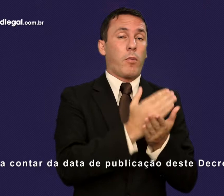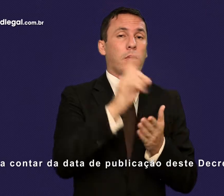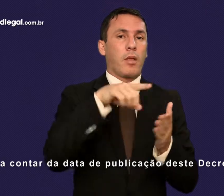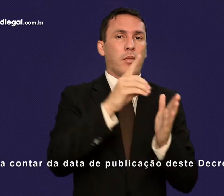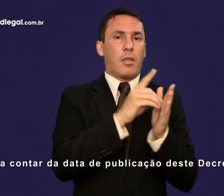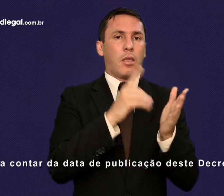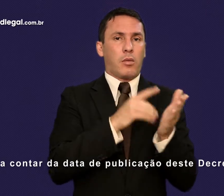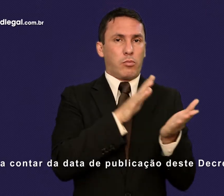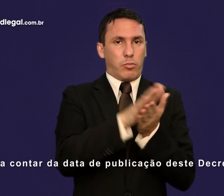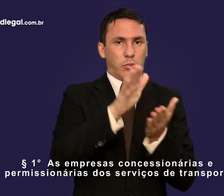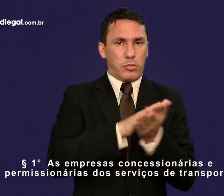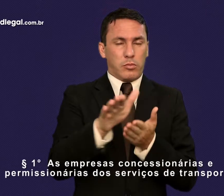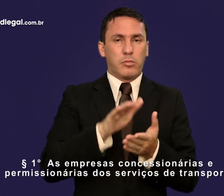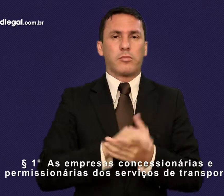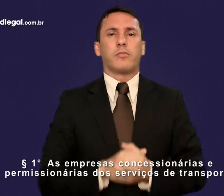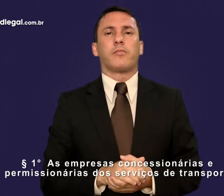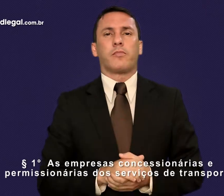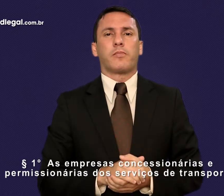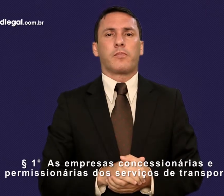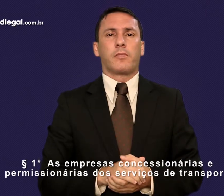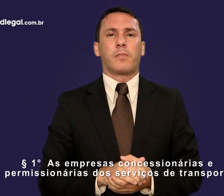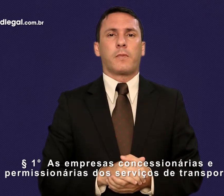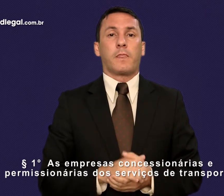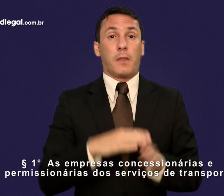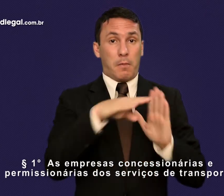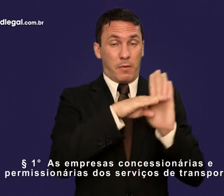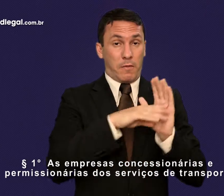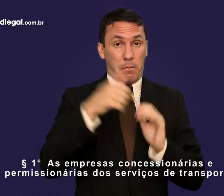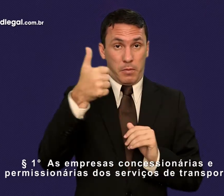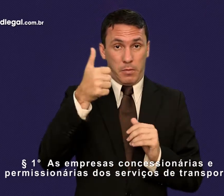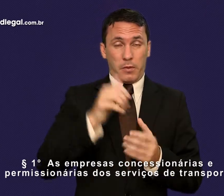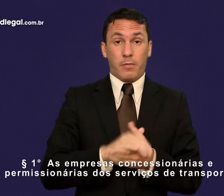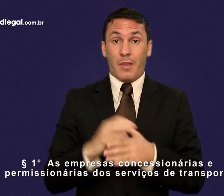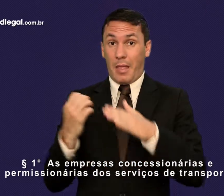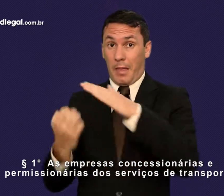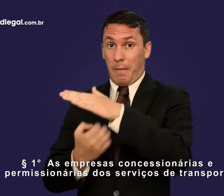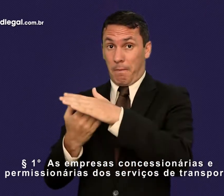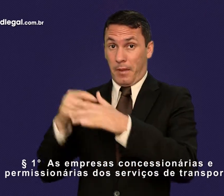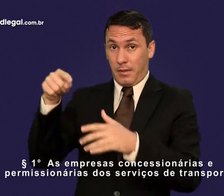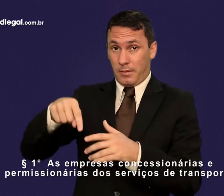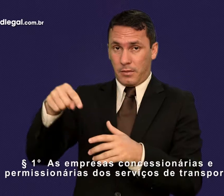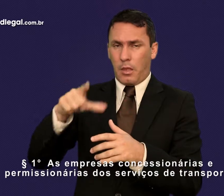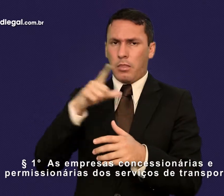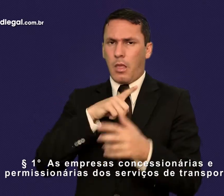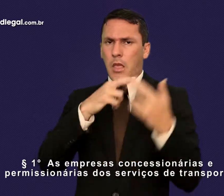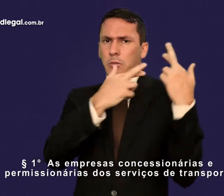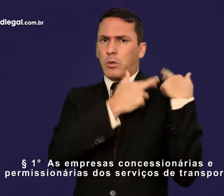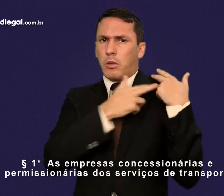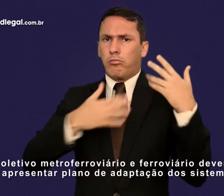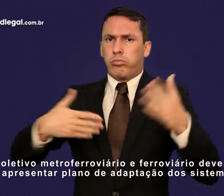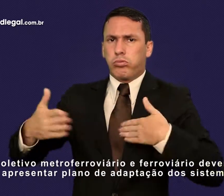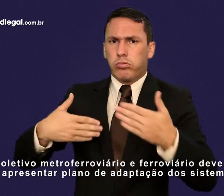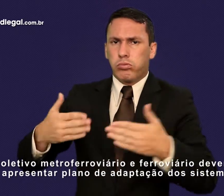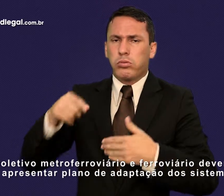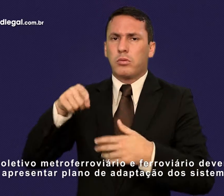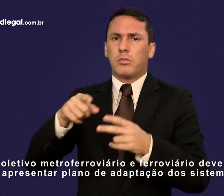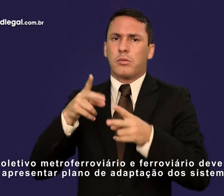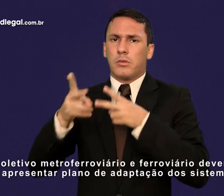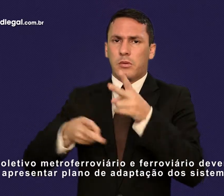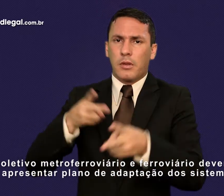de publicação deste decreto. Parágrafo 1º. As empresas concessionárias e permissionárias dos serviços de transporte